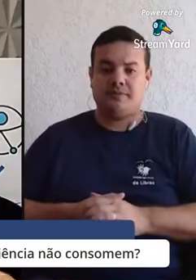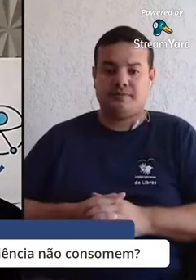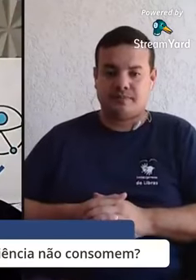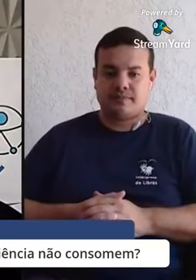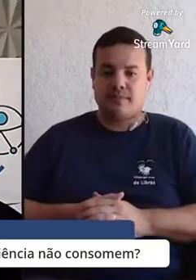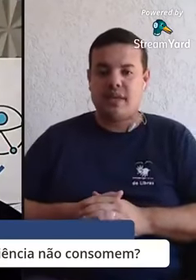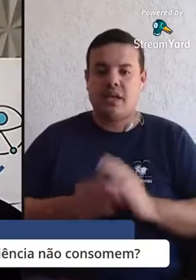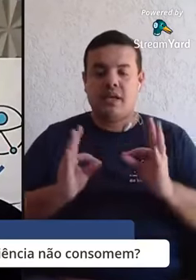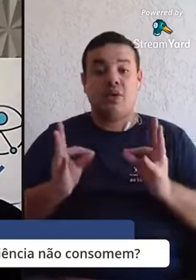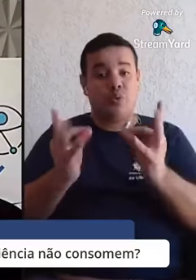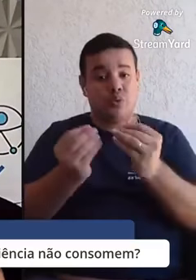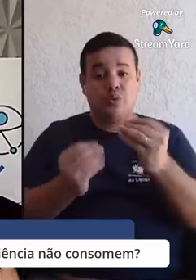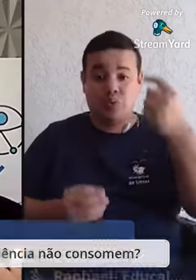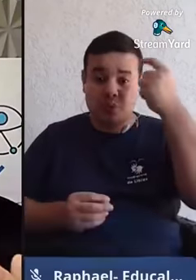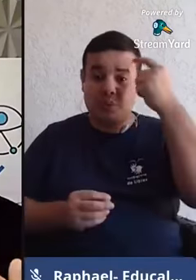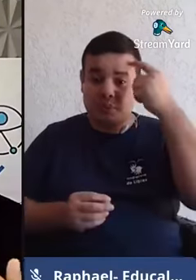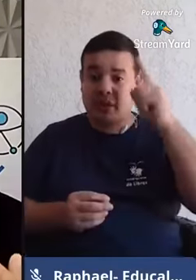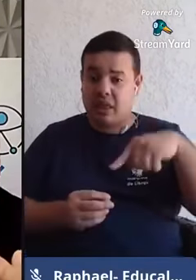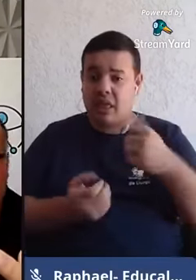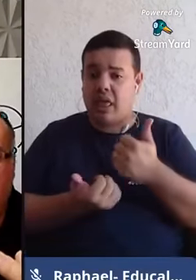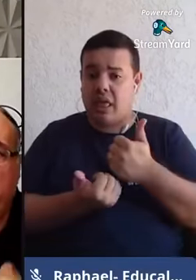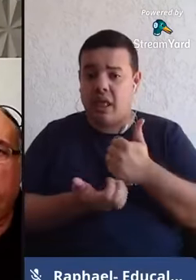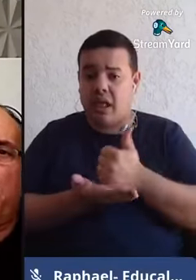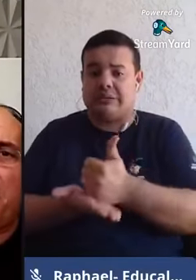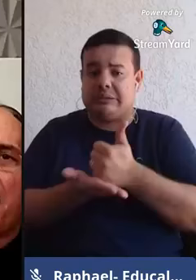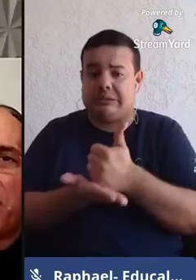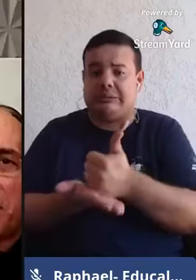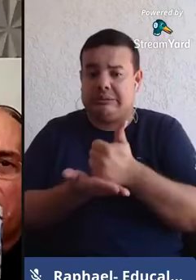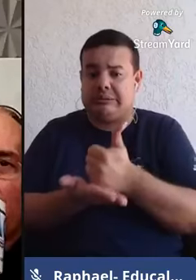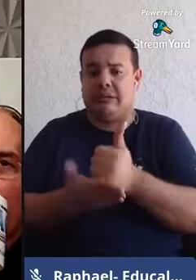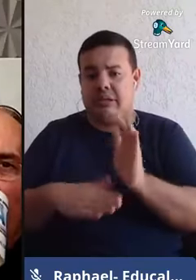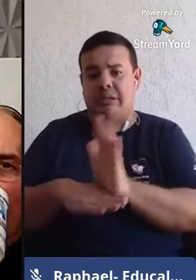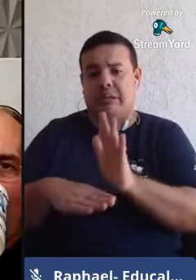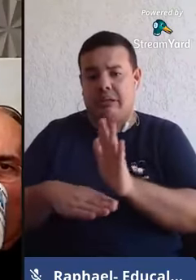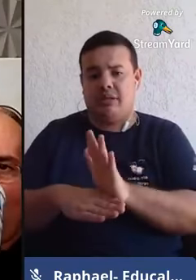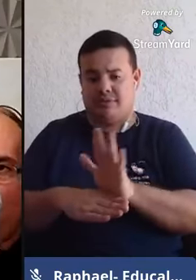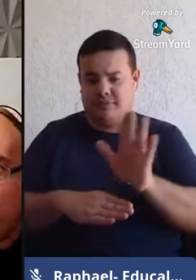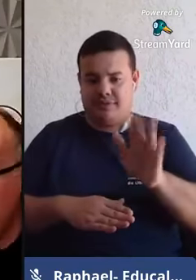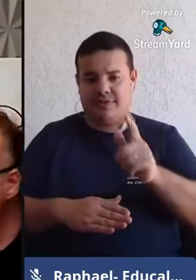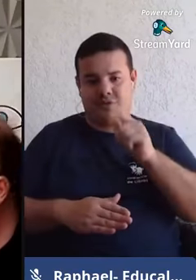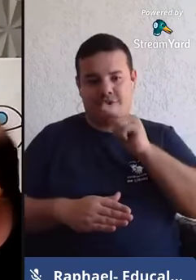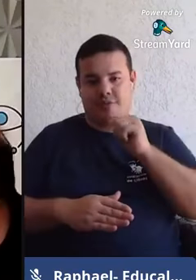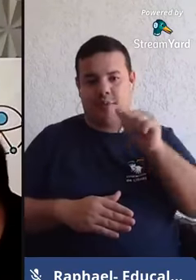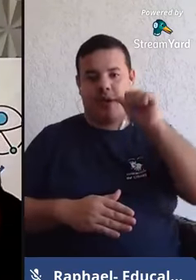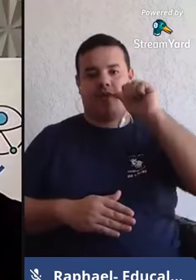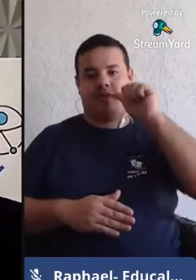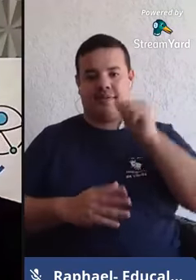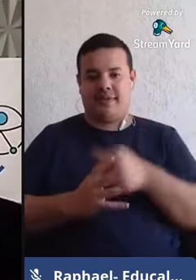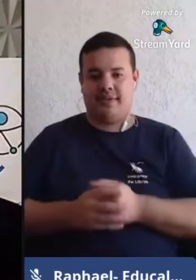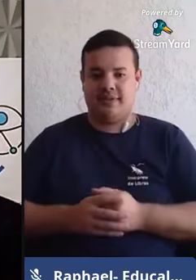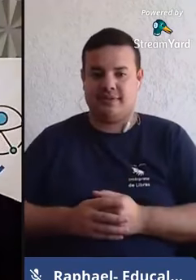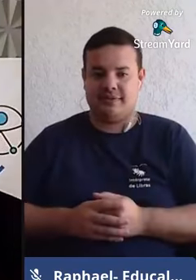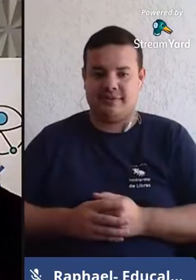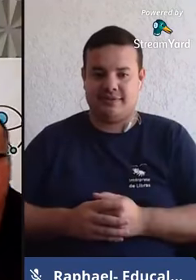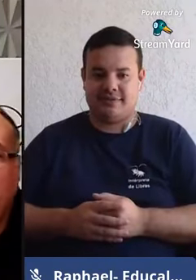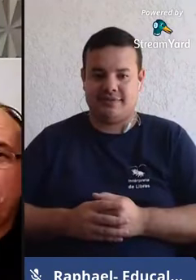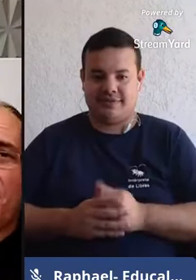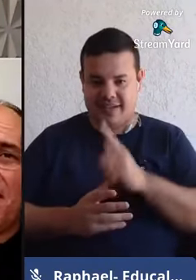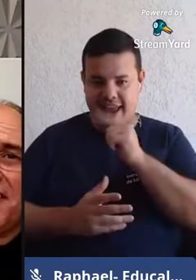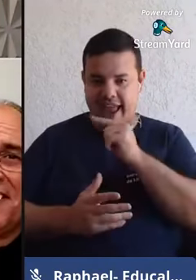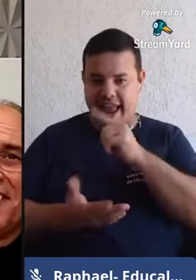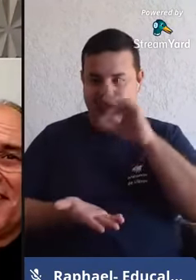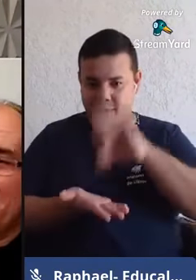percepção ainda muito aquilo do assistencialismo que a gente falou. Deixa eu tomar uma água aqui. Vai lá. É água mesmo? Porque essa coisa